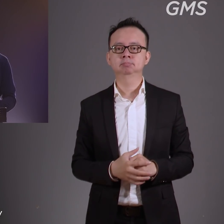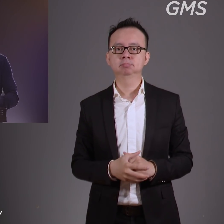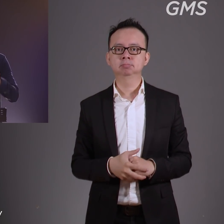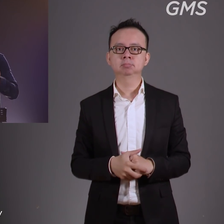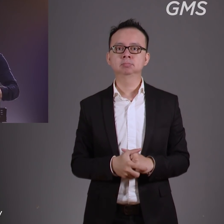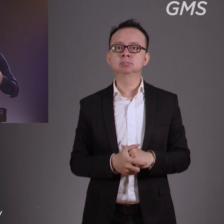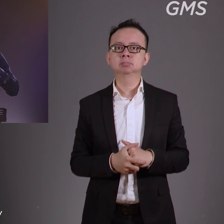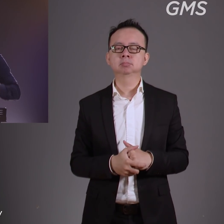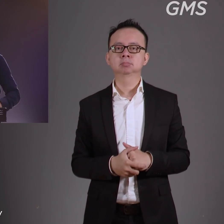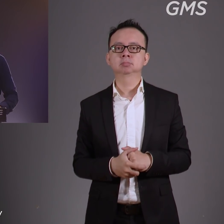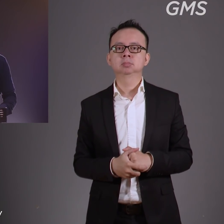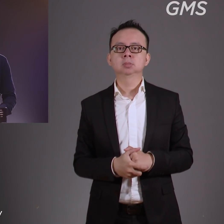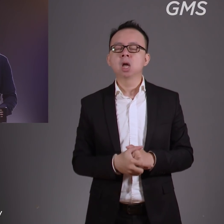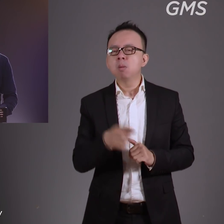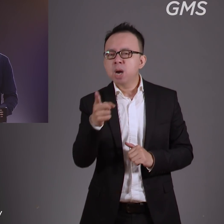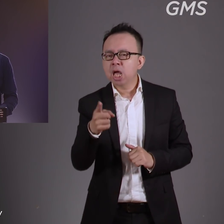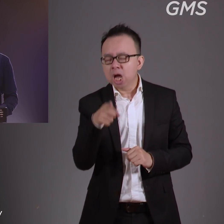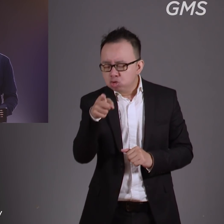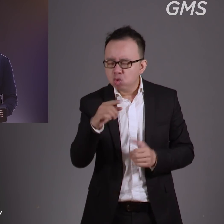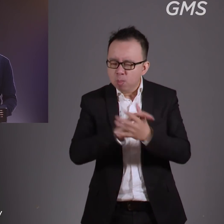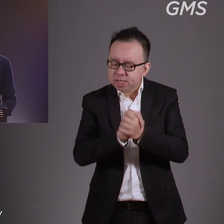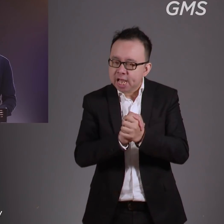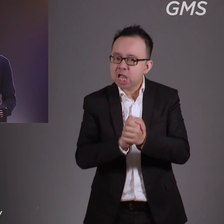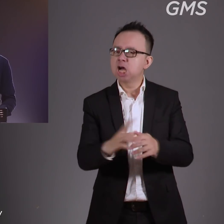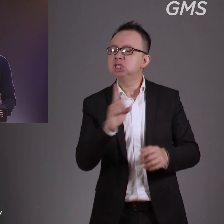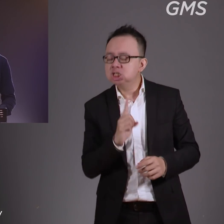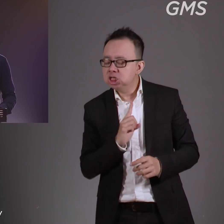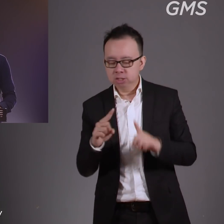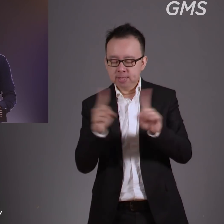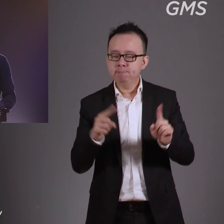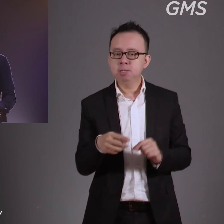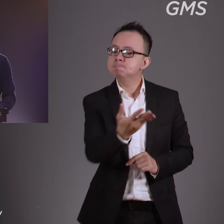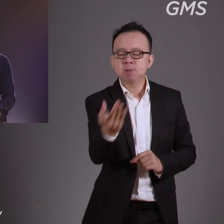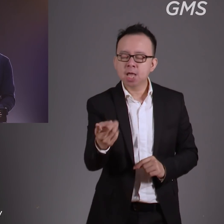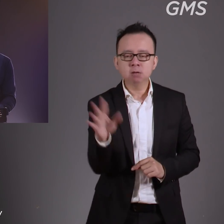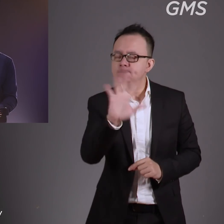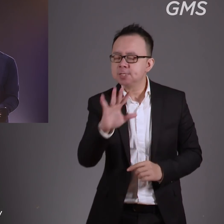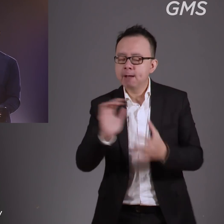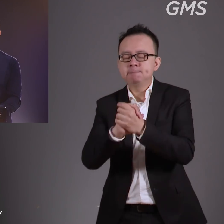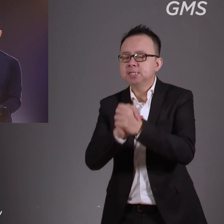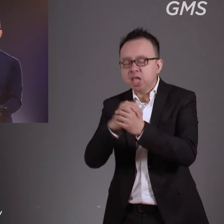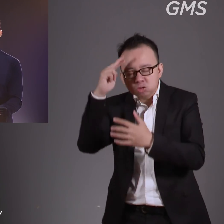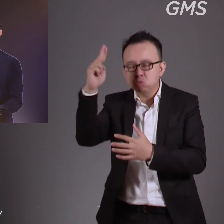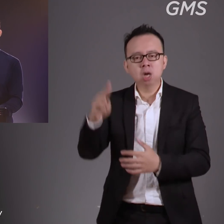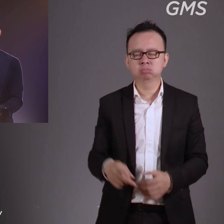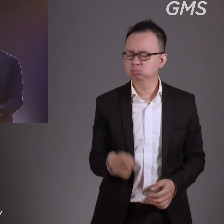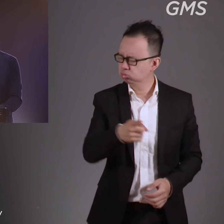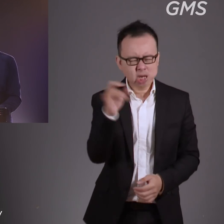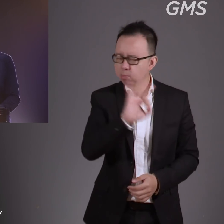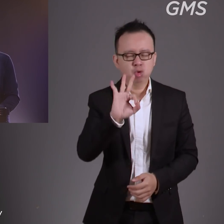apa-apa. Yang mereka percaya adalah dirinya. Mereka percaya bahwa mereka selalu benar. Bahaya sekali. Disitulah